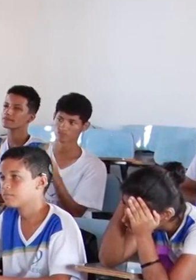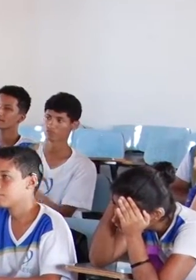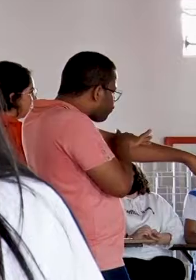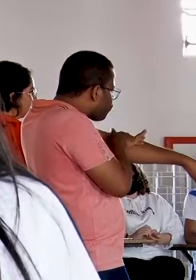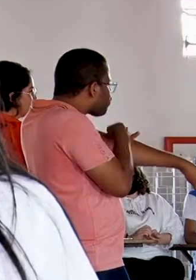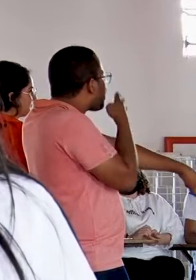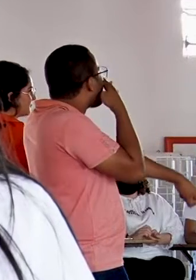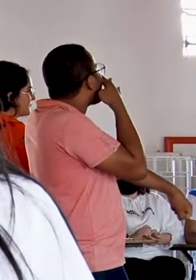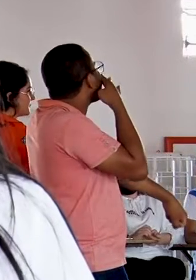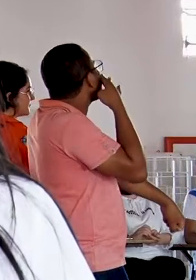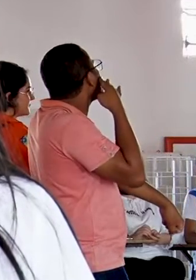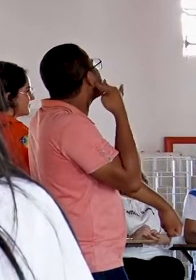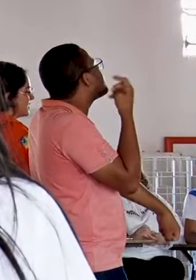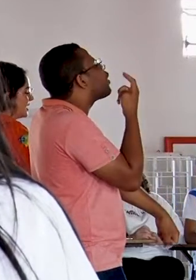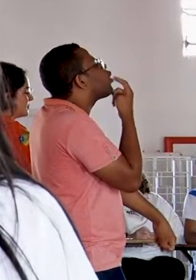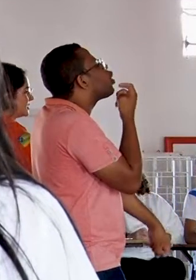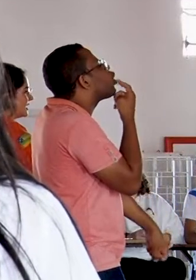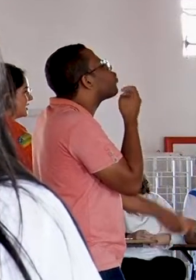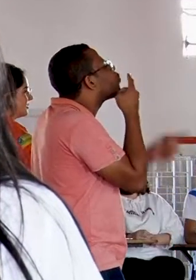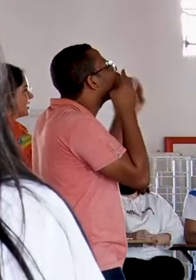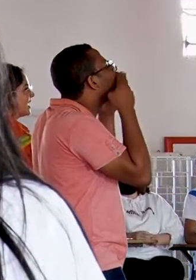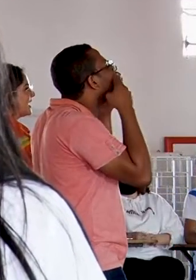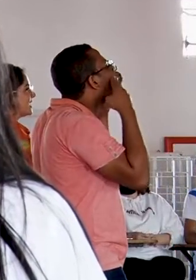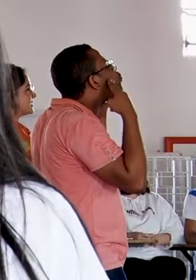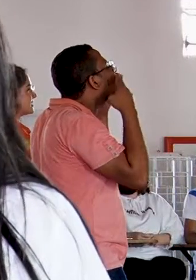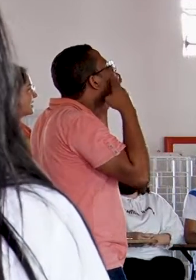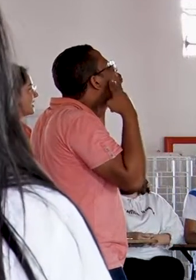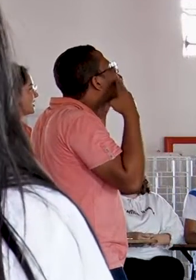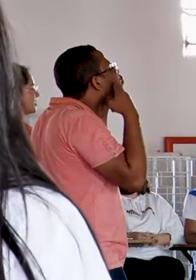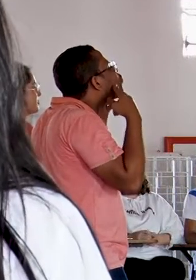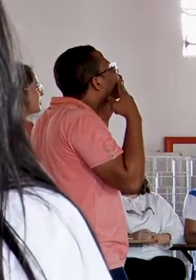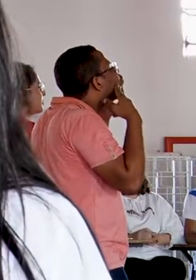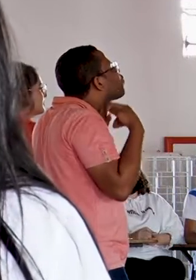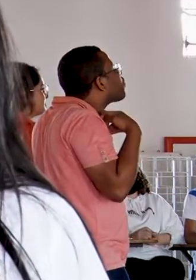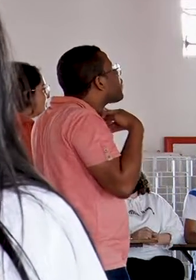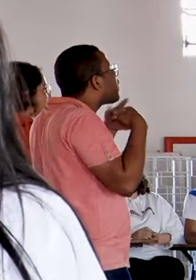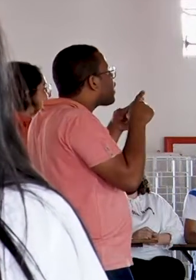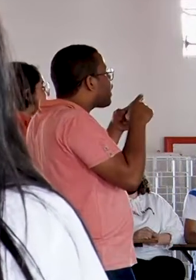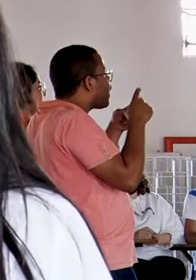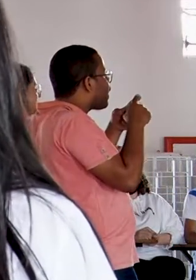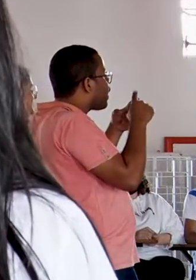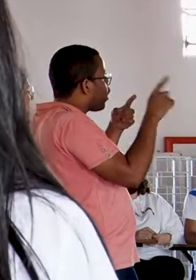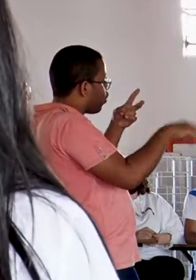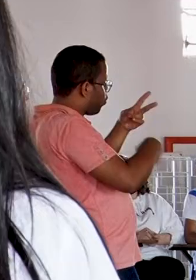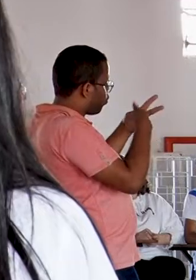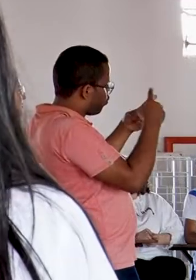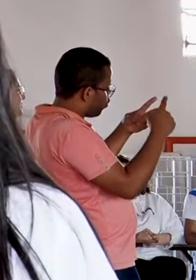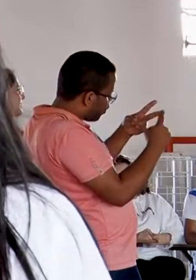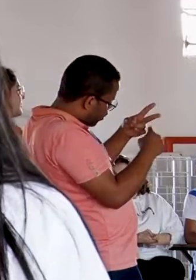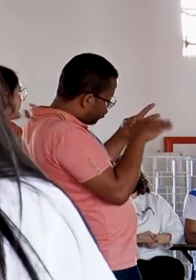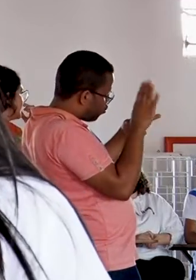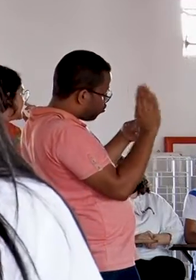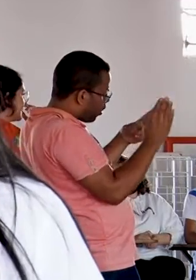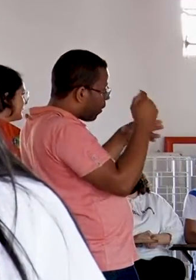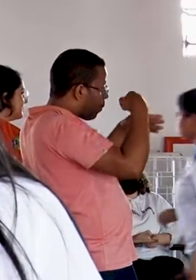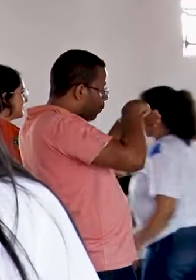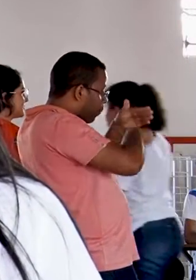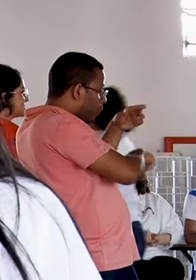a gente tá trabalhando agora com a semana do surdo né agora no Setembro surdo nós já estamos com duas semanas